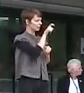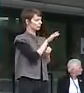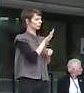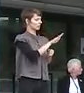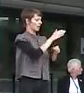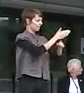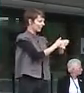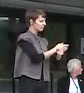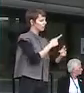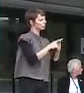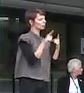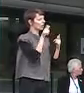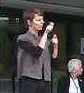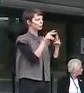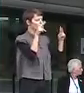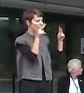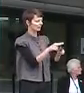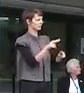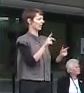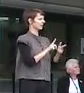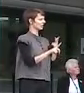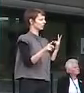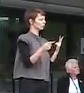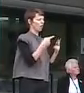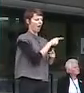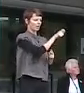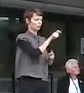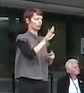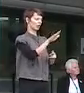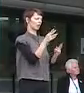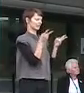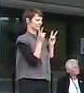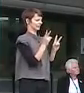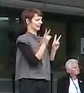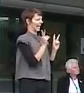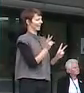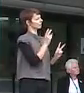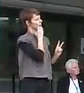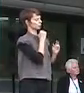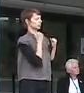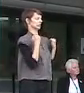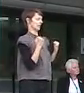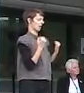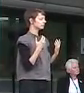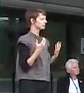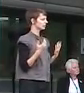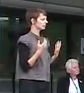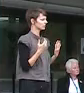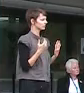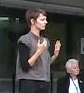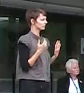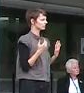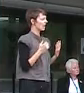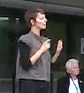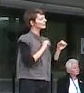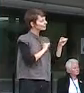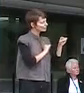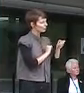oder beeinträchtigter Bürgerinnen und Bürger, gestärkt und gesichert. Lassen Sie uns